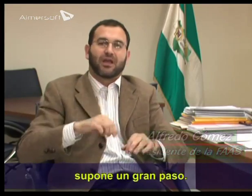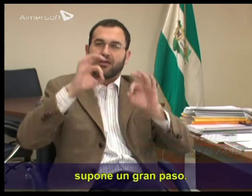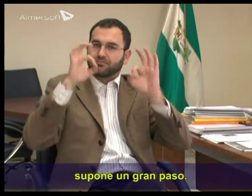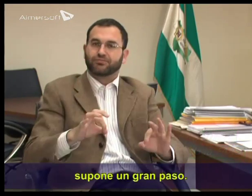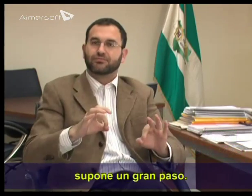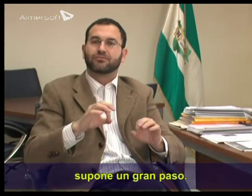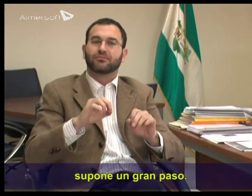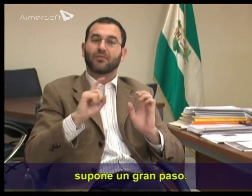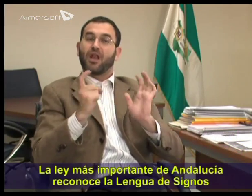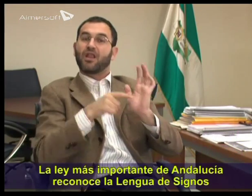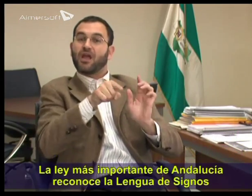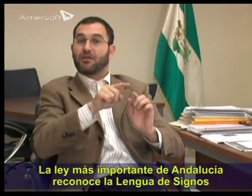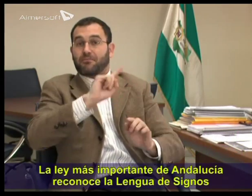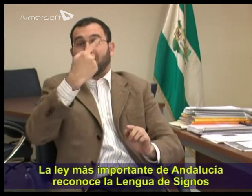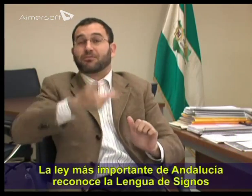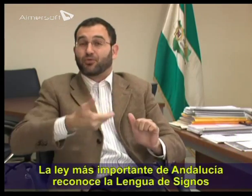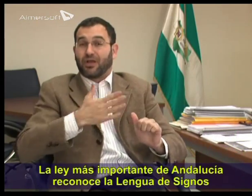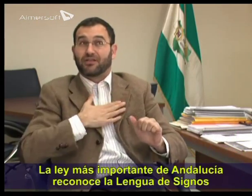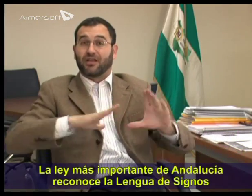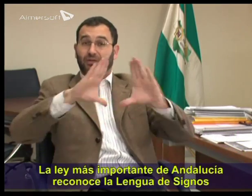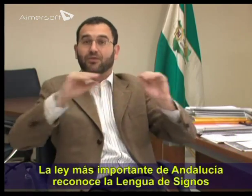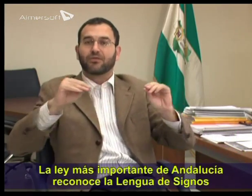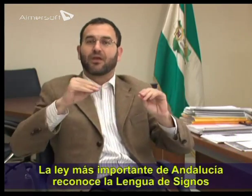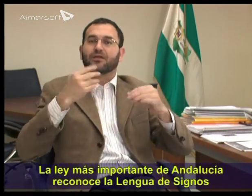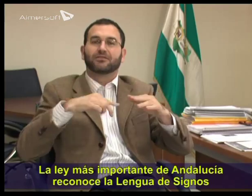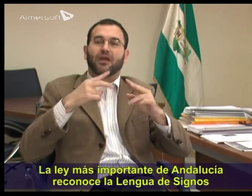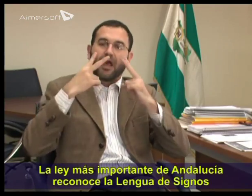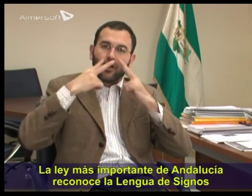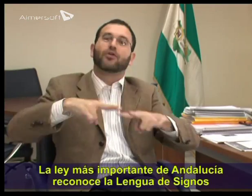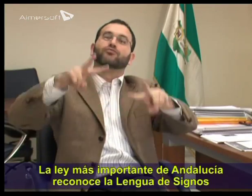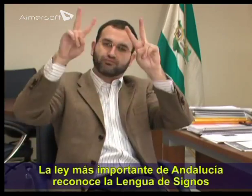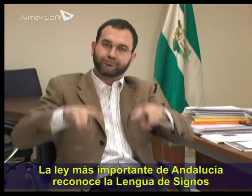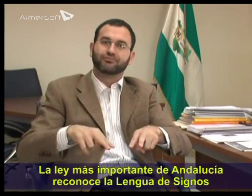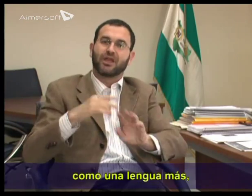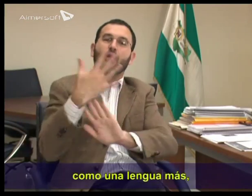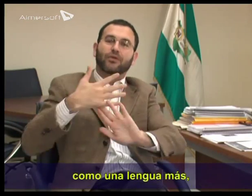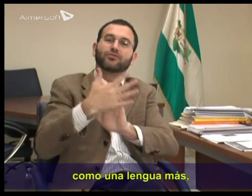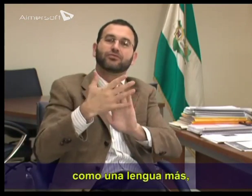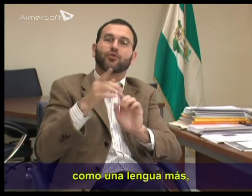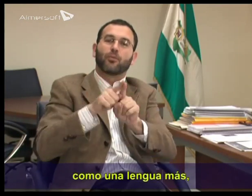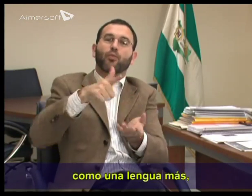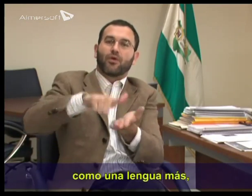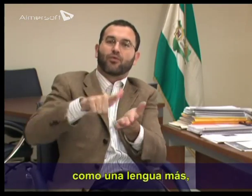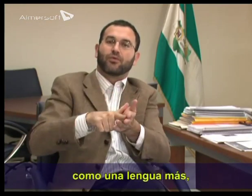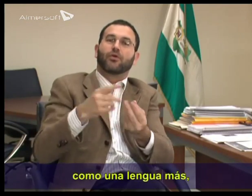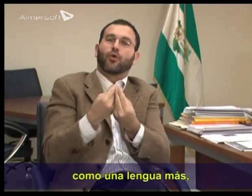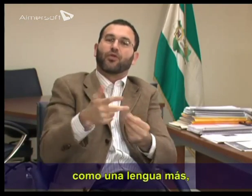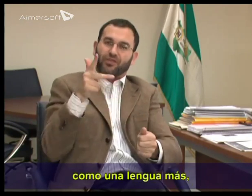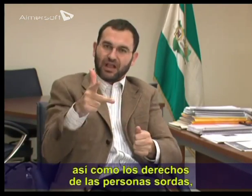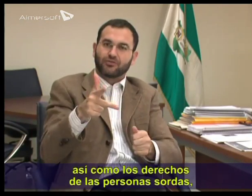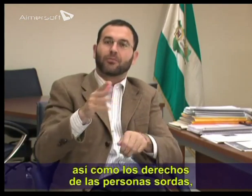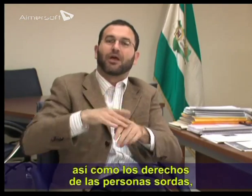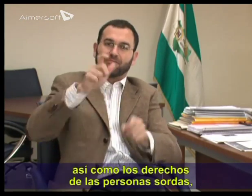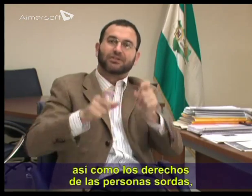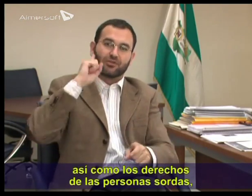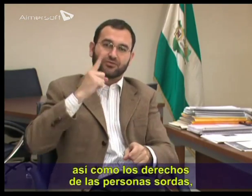gran paso. La ley más importante de Andalucía reconoce la lengua de signos como una lengua más,